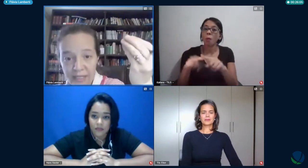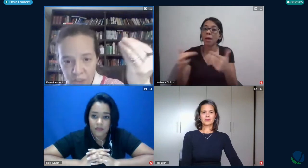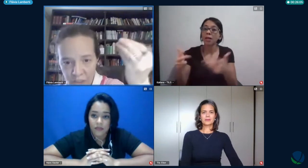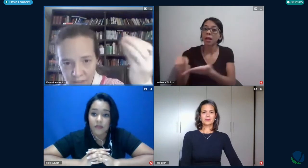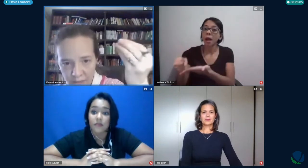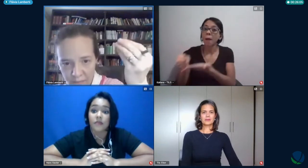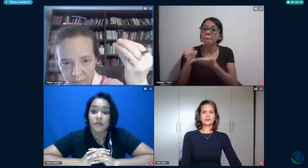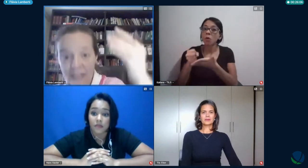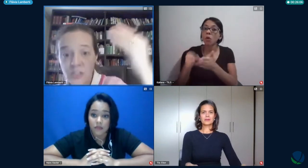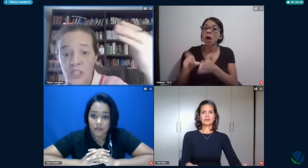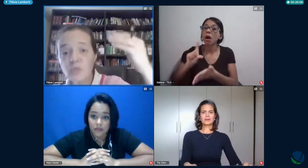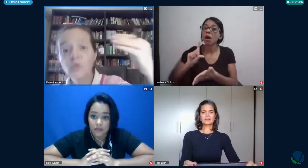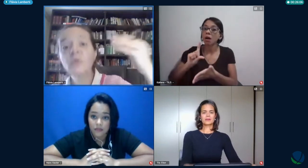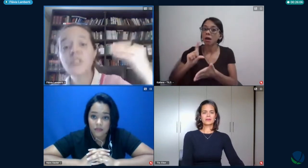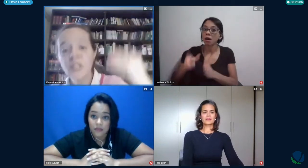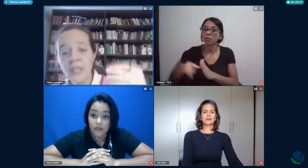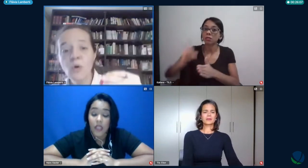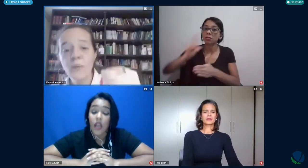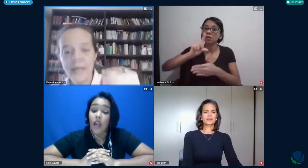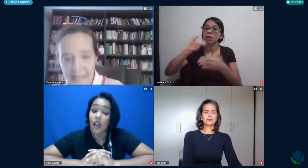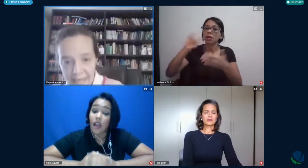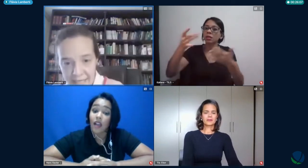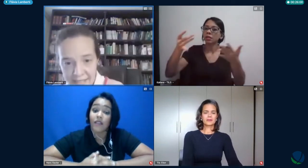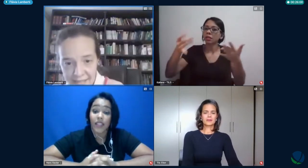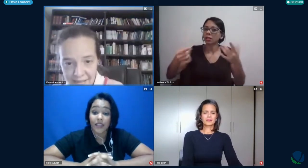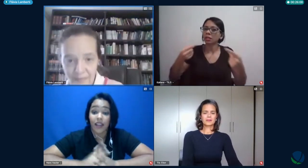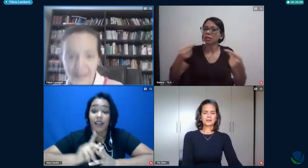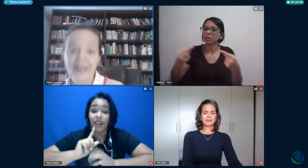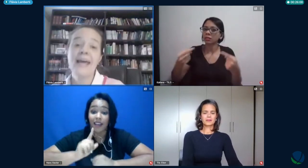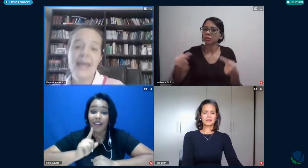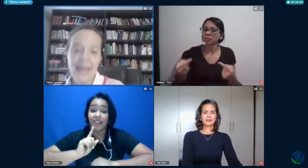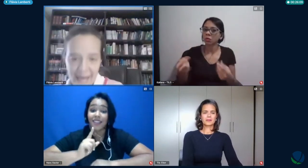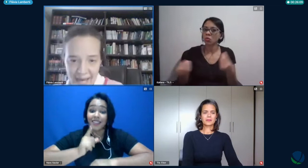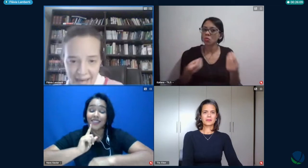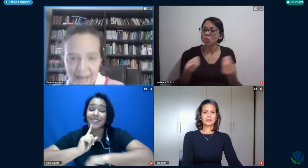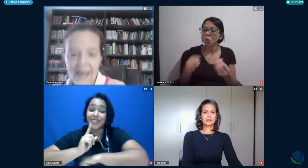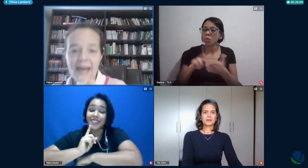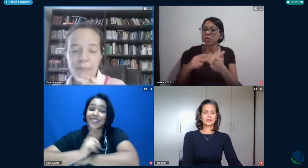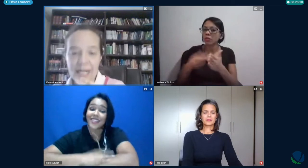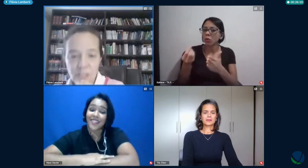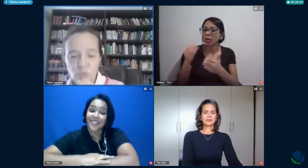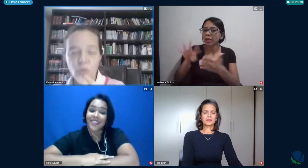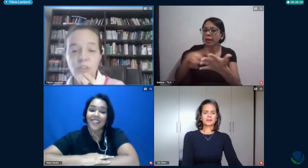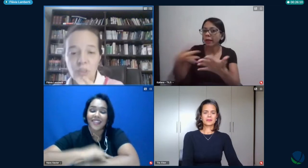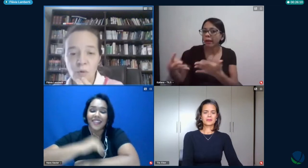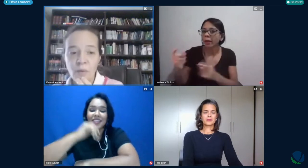apoio antes, para discutir com eles,